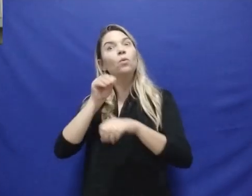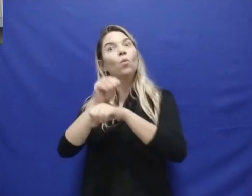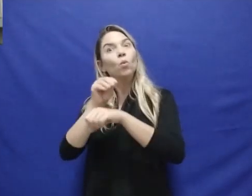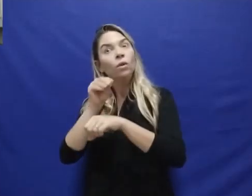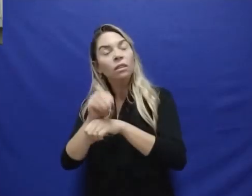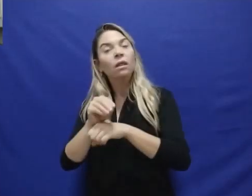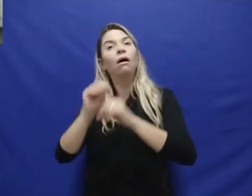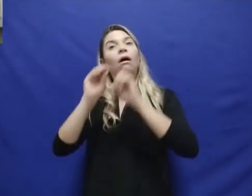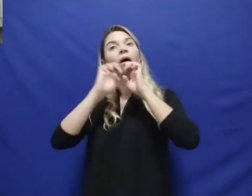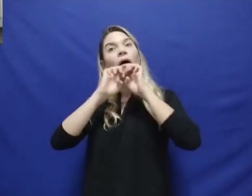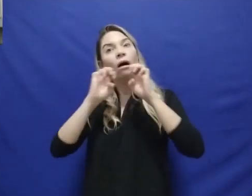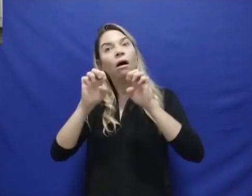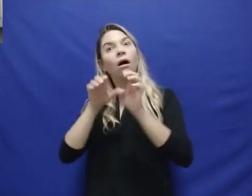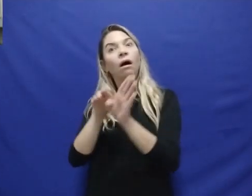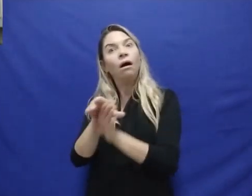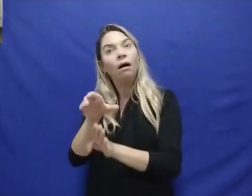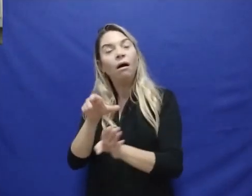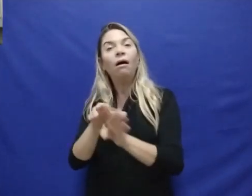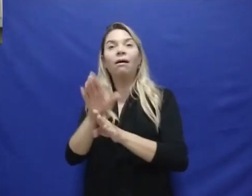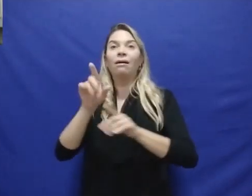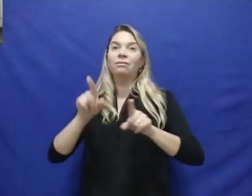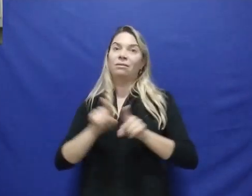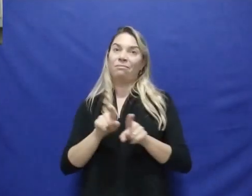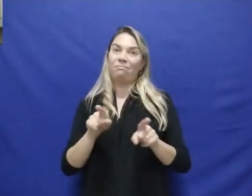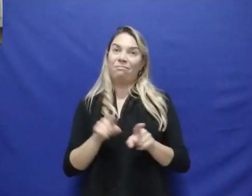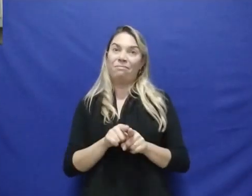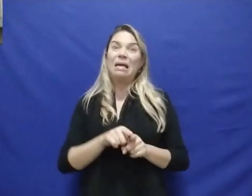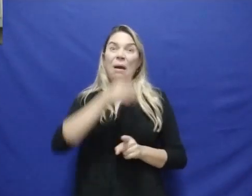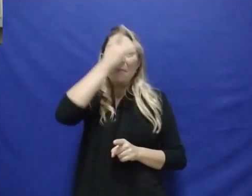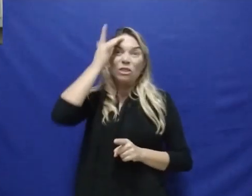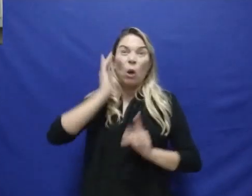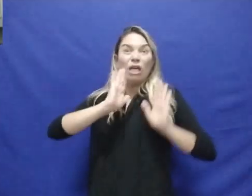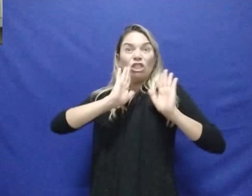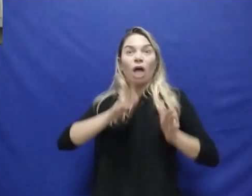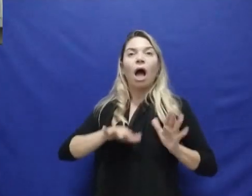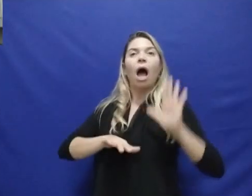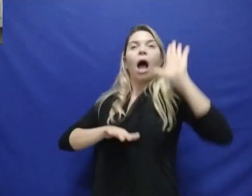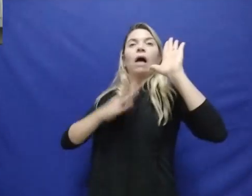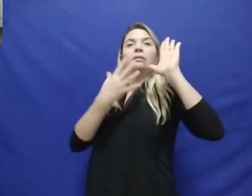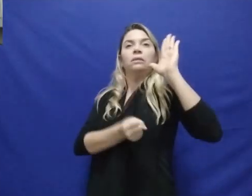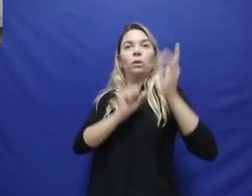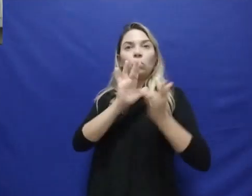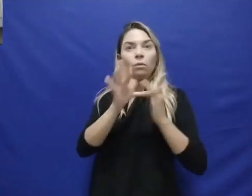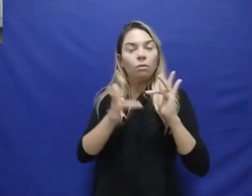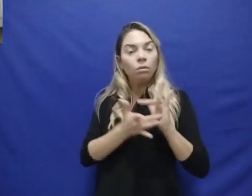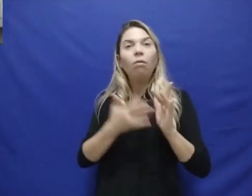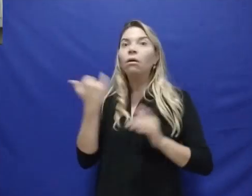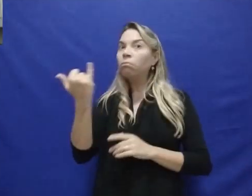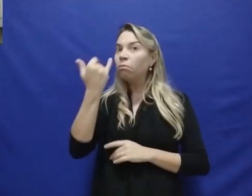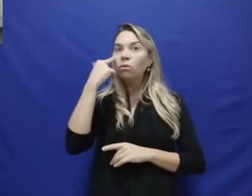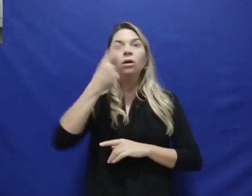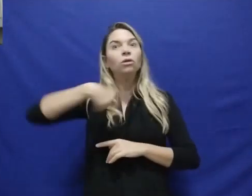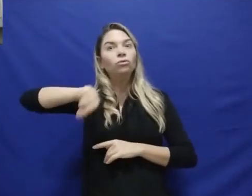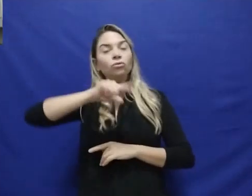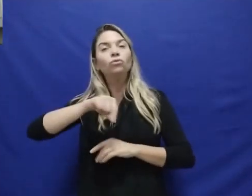com os quais temos estabelecido relacionamento discipulador, evangelizador. Você